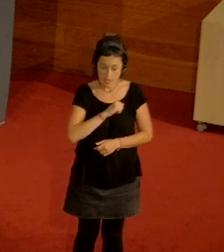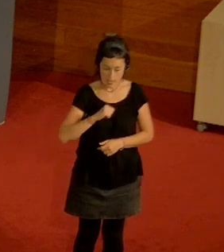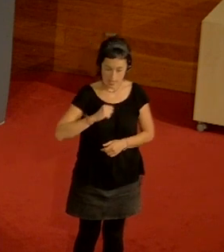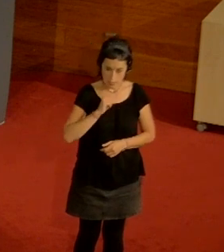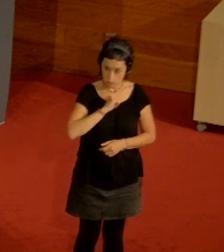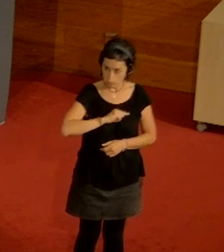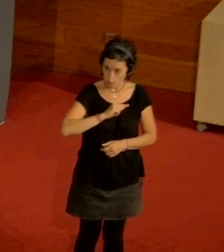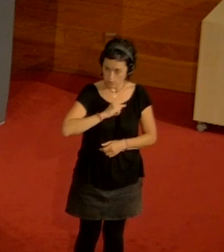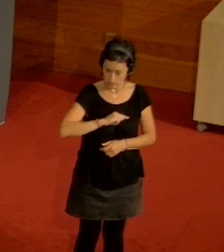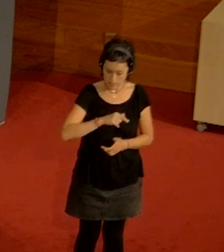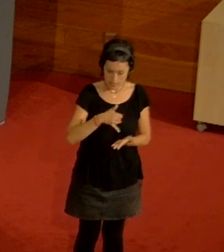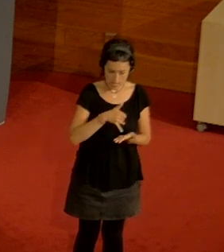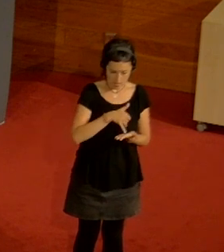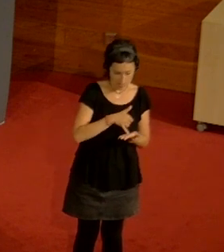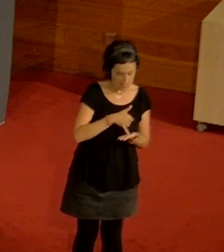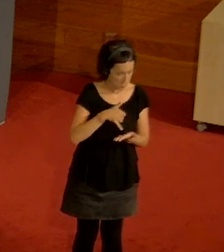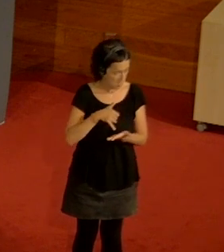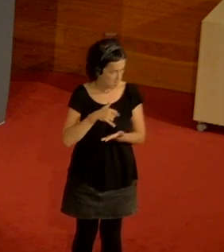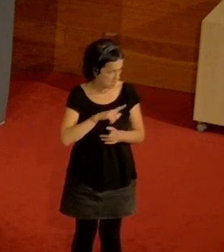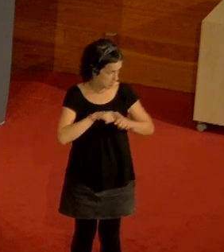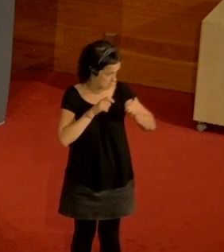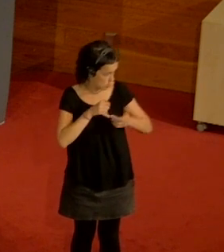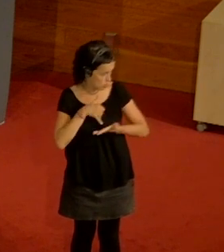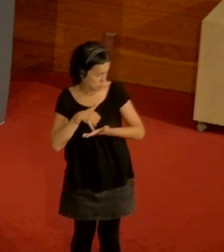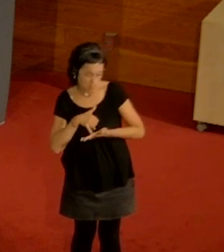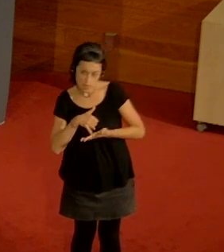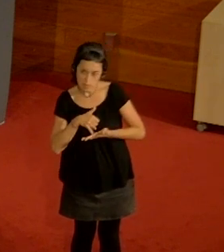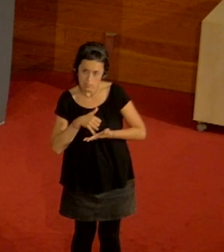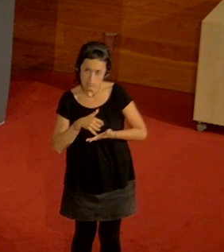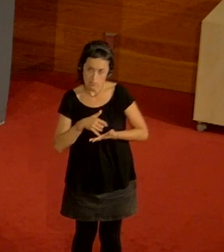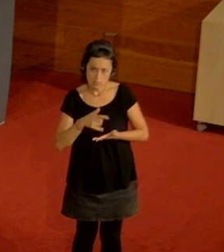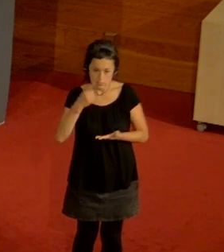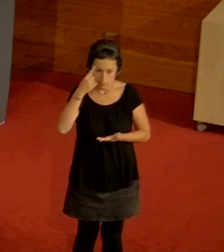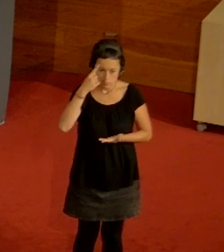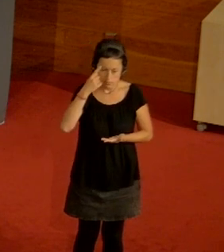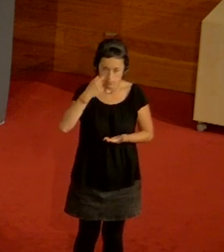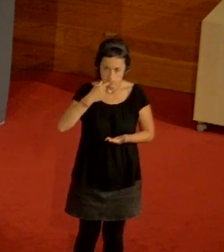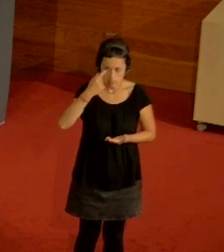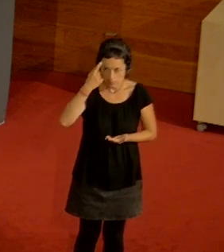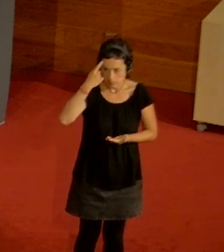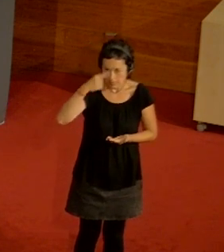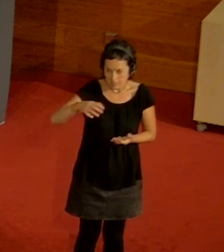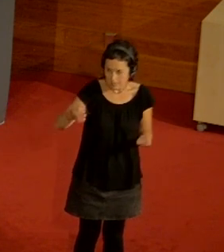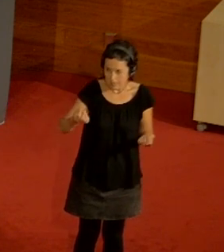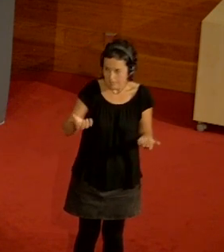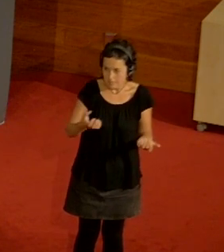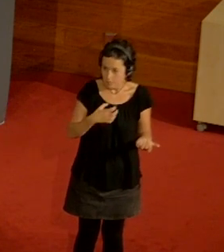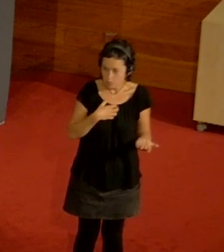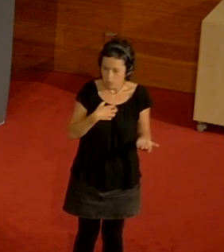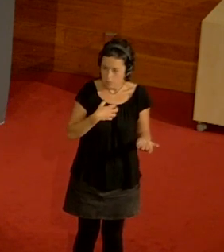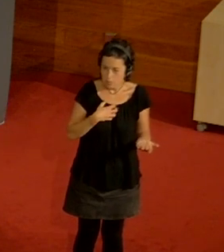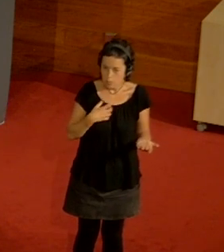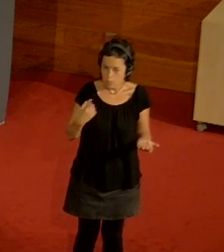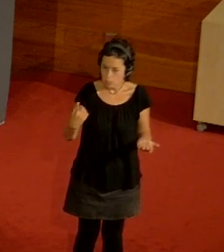fragilidad y de vulnerabilidad de saber que no podemos que que yo necesito